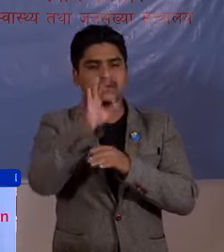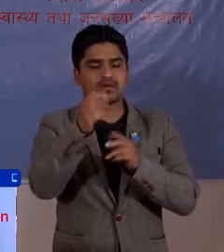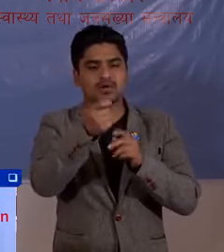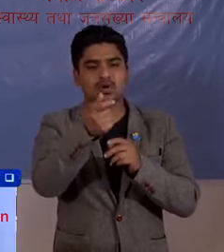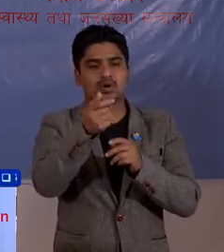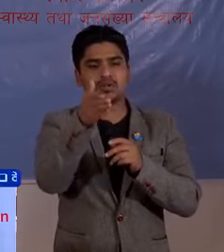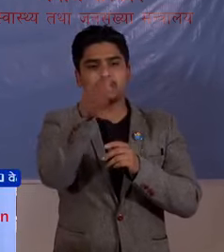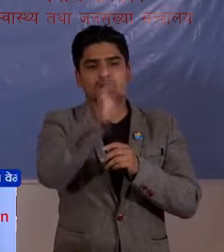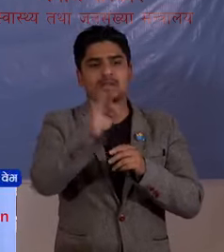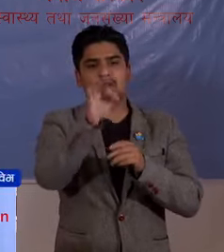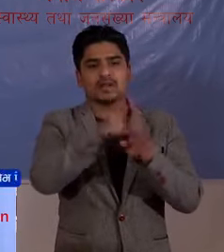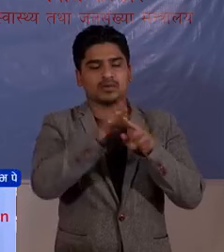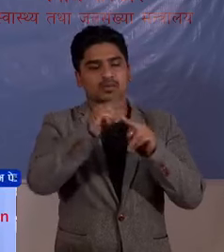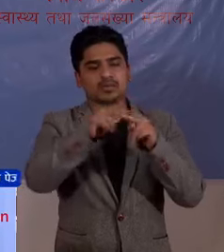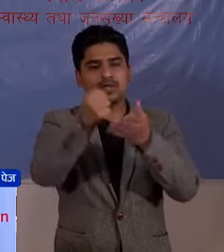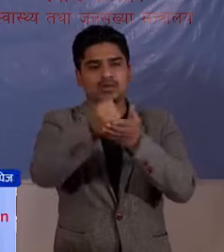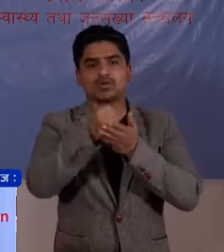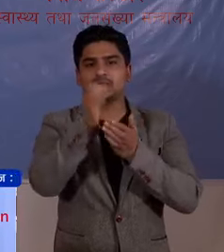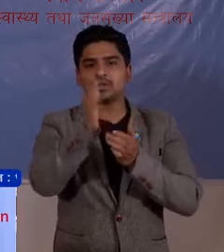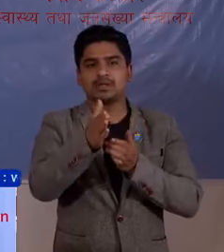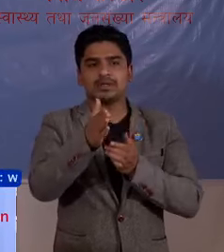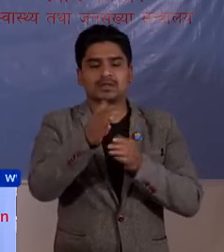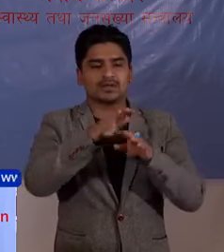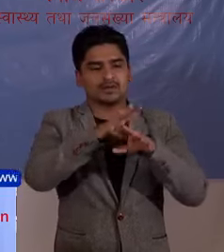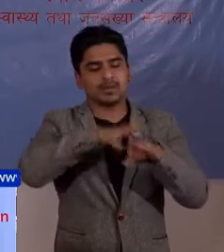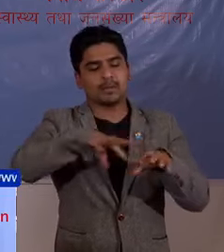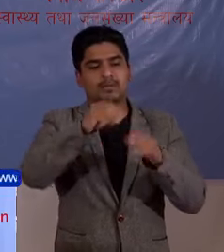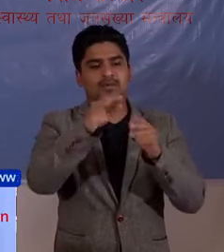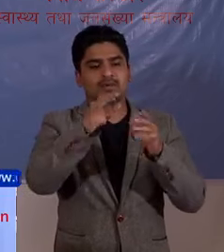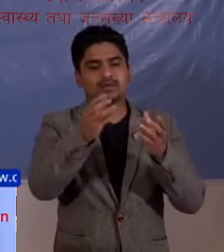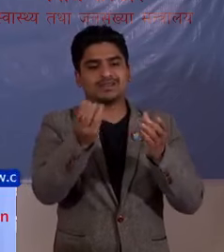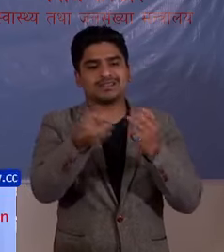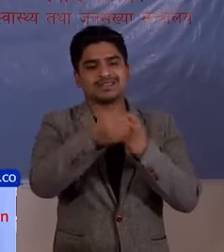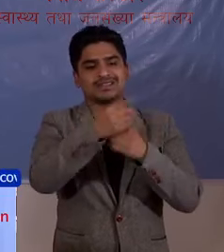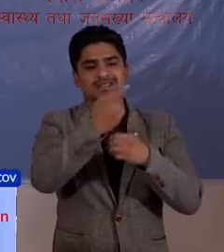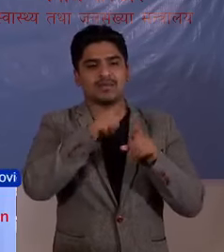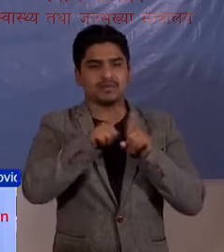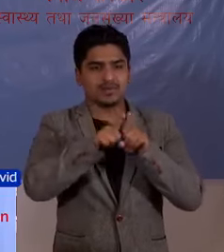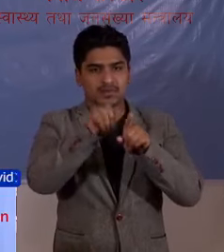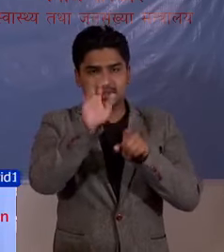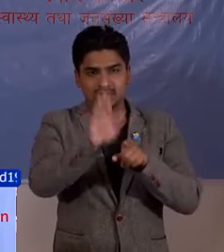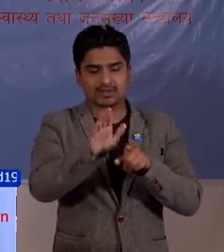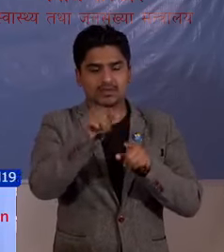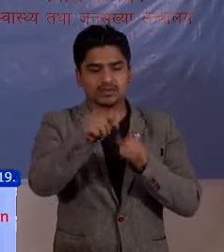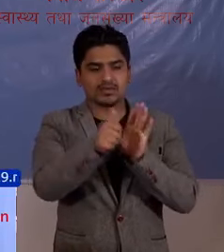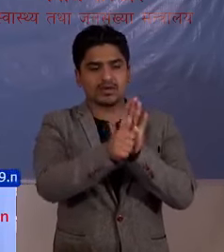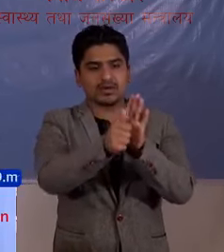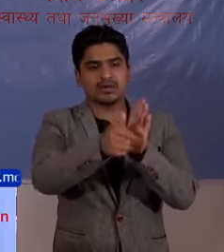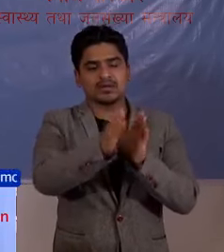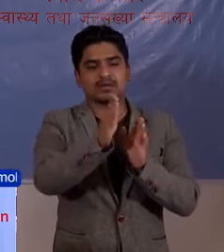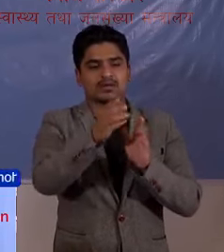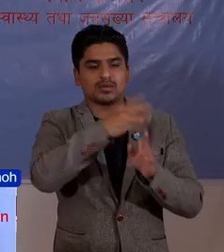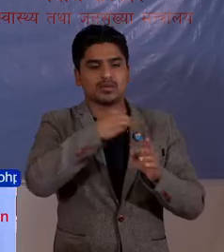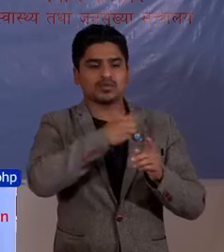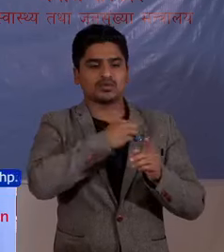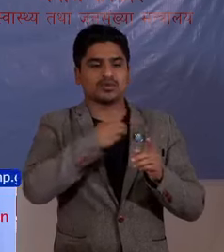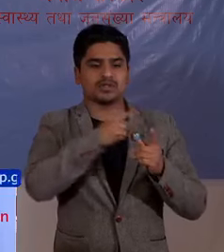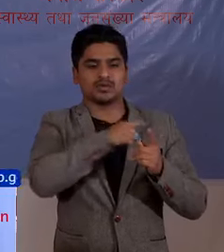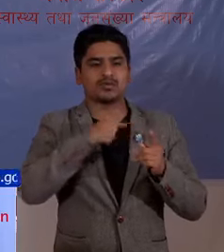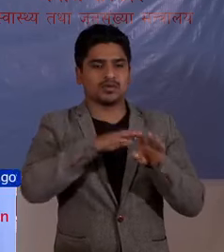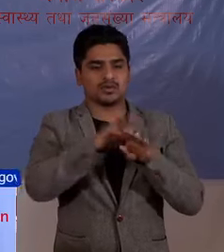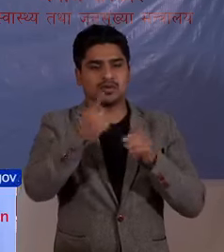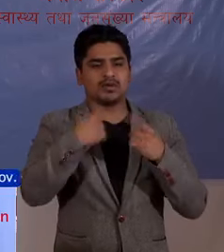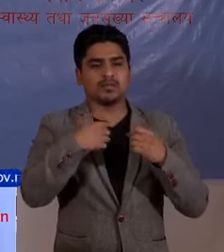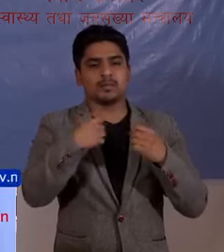मन्त्रालयहरूको सम्पूर्णको पूर्ण सहयोगले गर्दाखेरि सारा राज्य हामीसँगै छ र हामी यो कार्यमा अगाडि बढ्नु हुन सबै स्वास्थ्यकर्मीहरूलाई